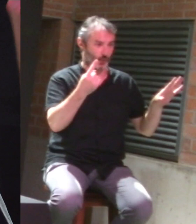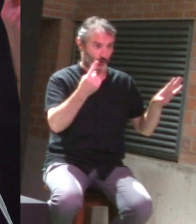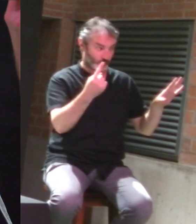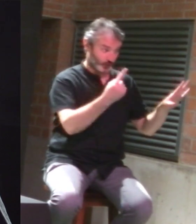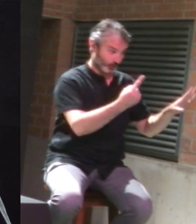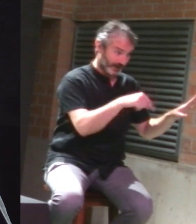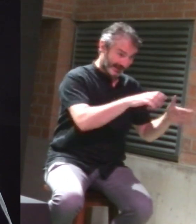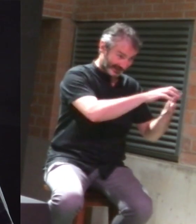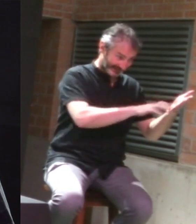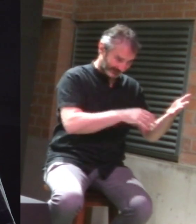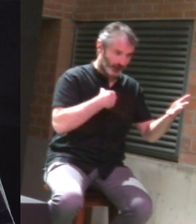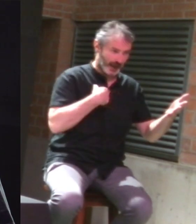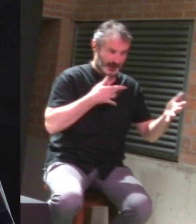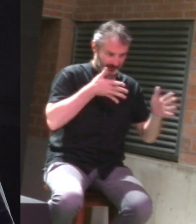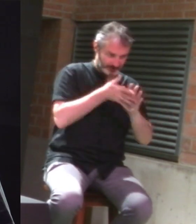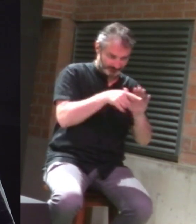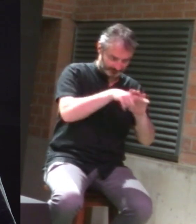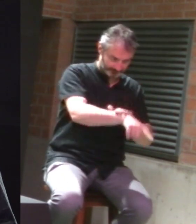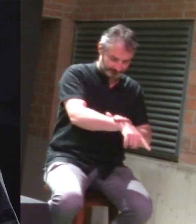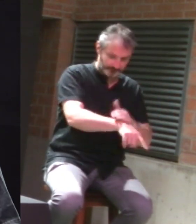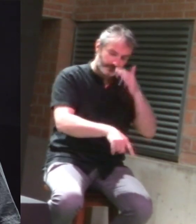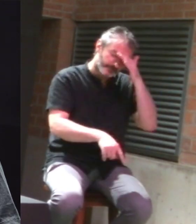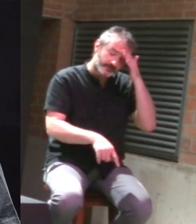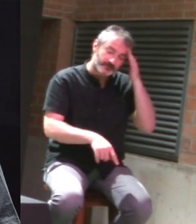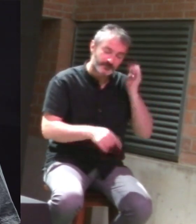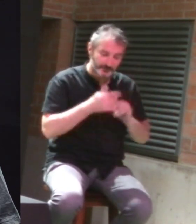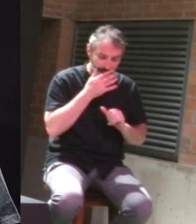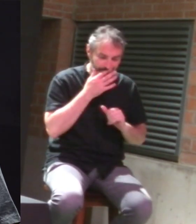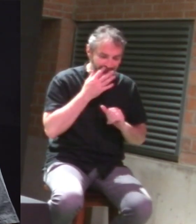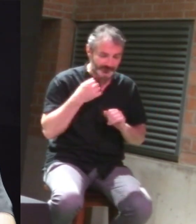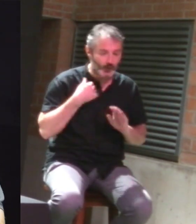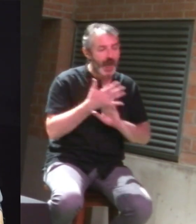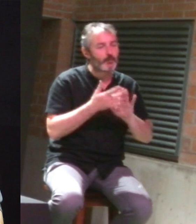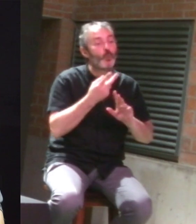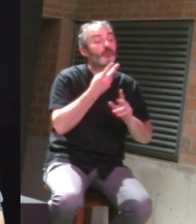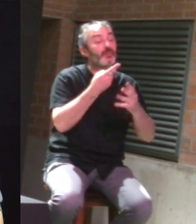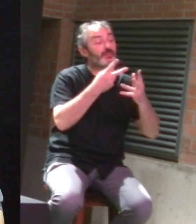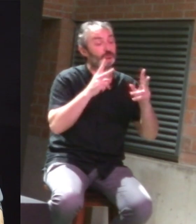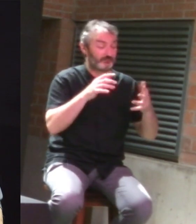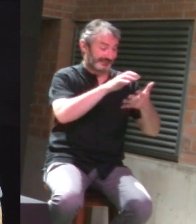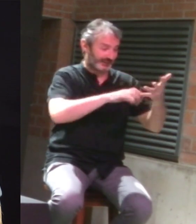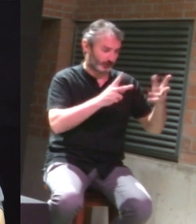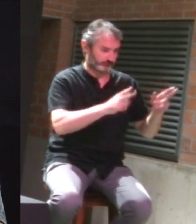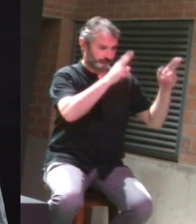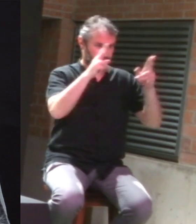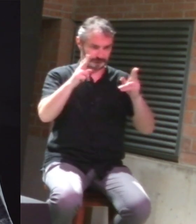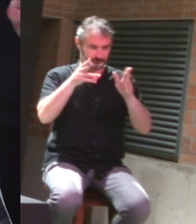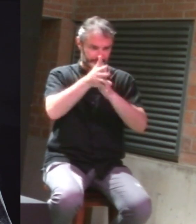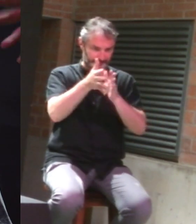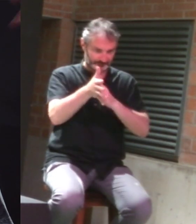este texto porque creo que es bastante interesante. Voy a empezar con una cita de este texto que dice